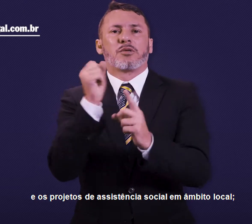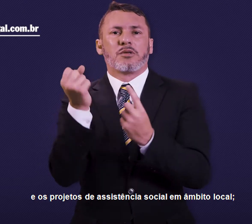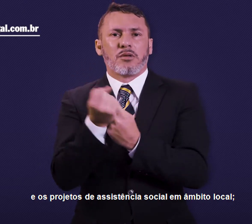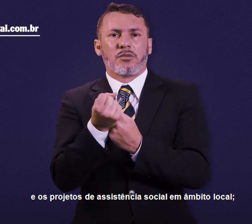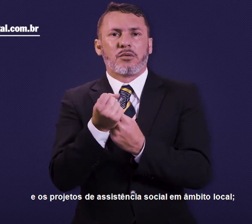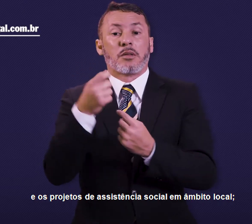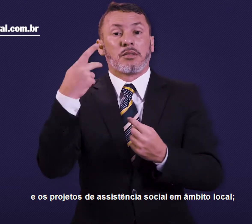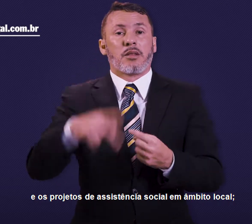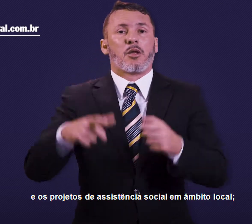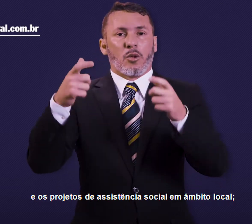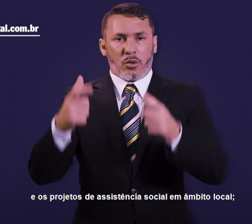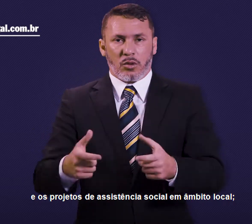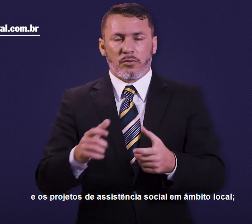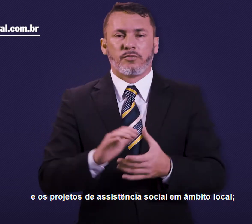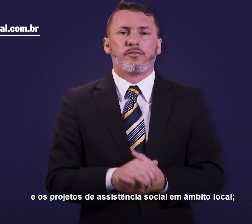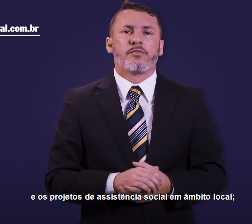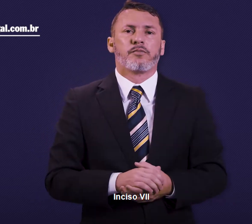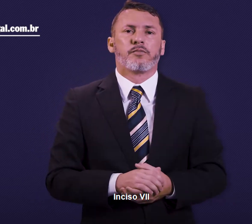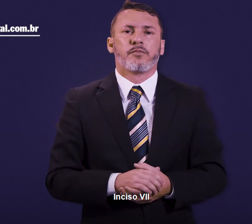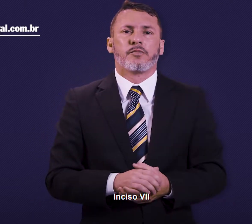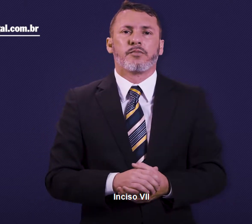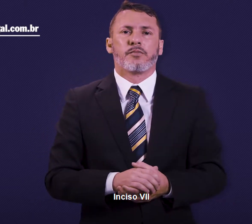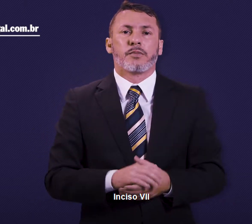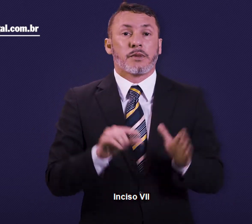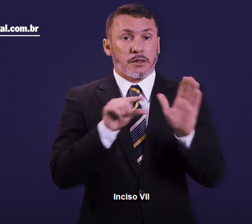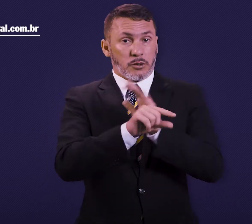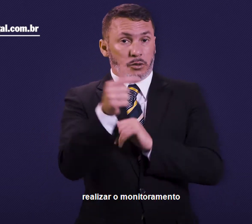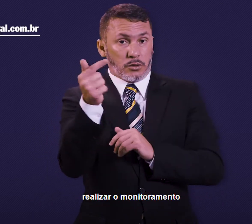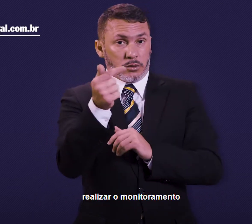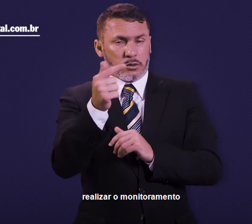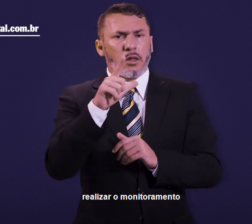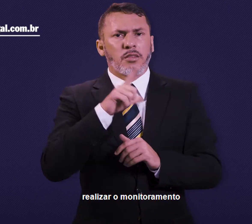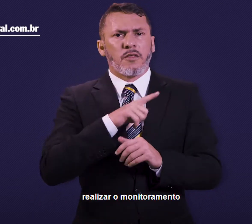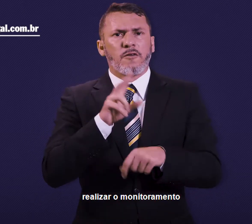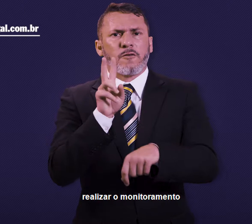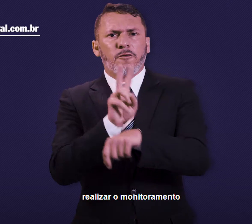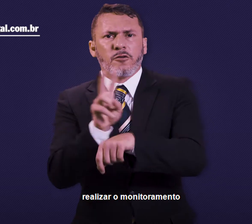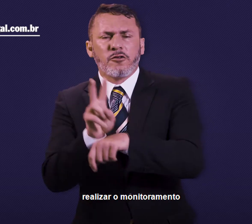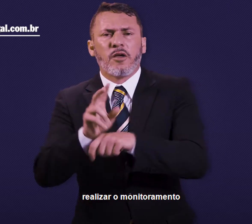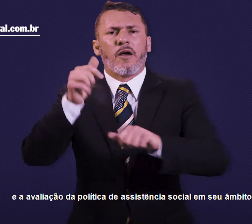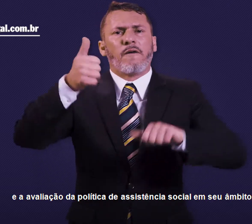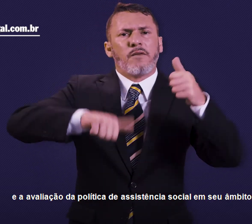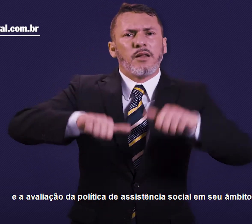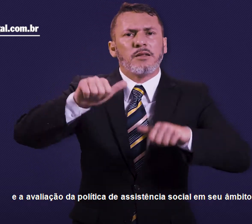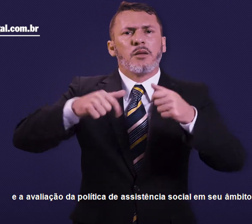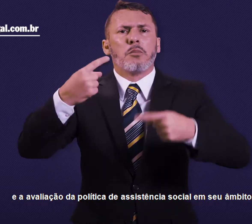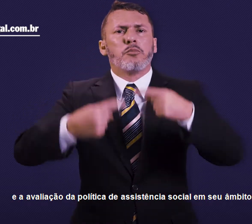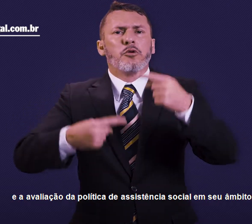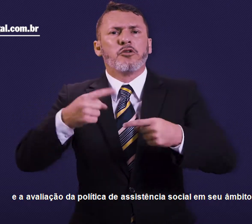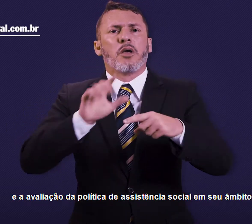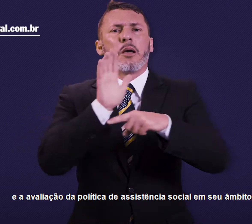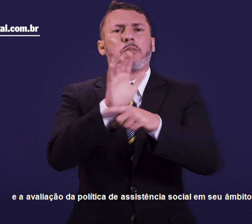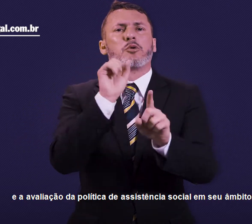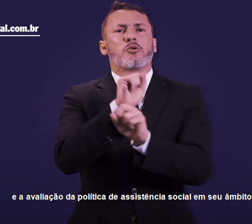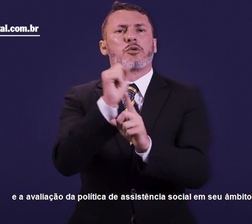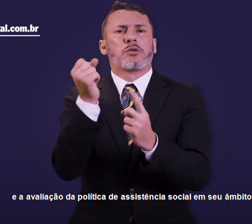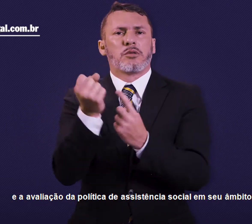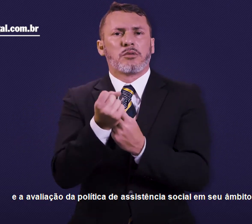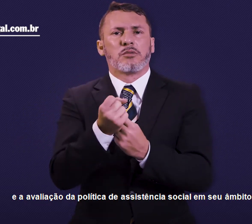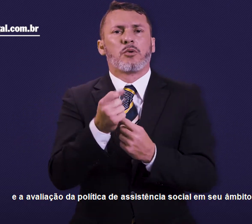assistência social em âmbito local. Inciso 7. Realizar o monitoramento e a avaliação da política de assistência